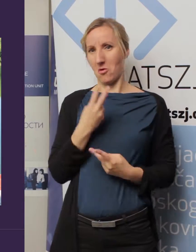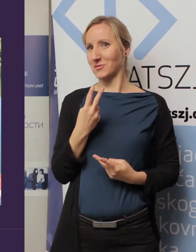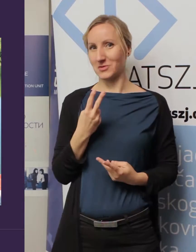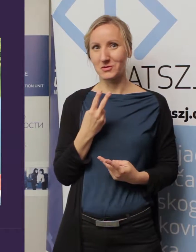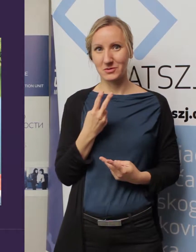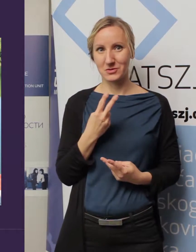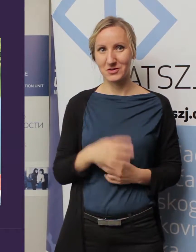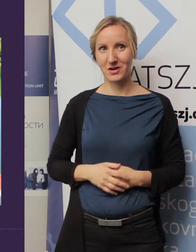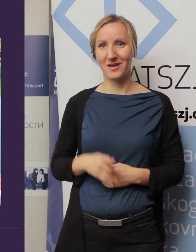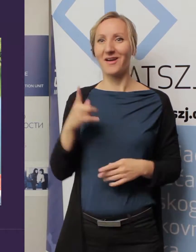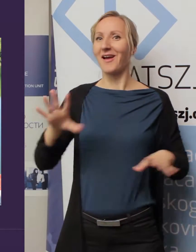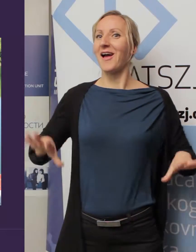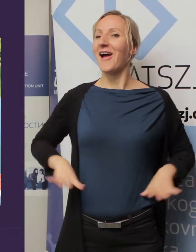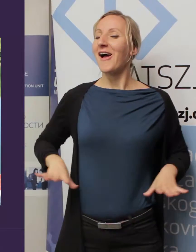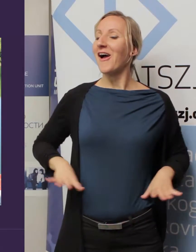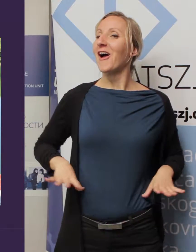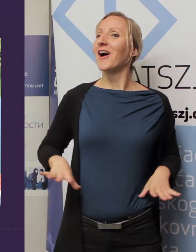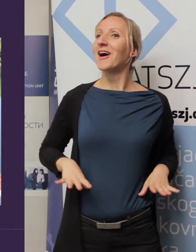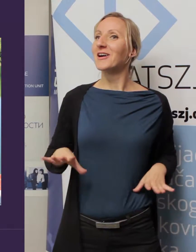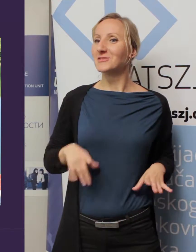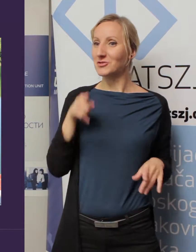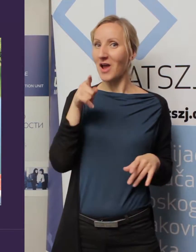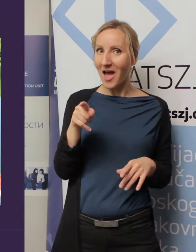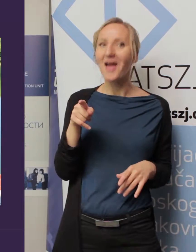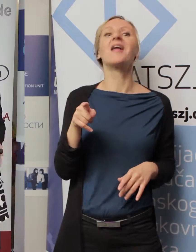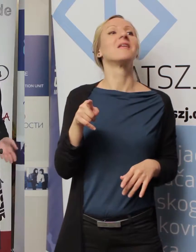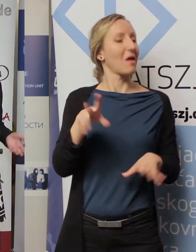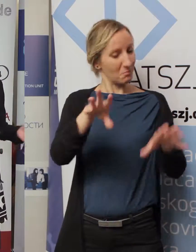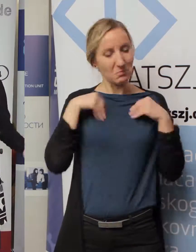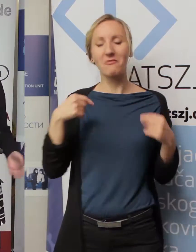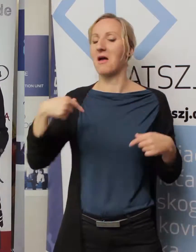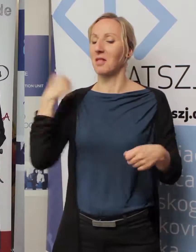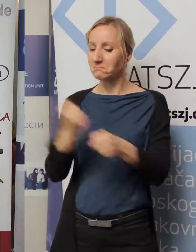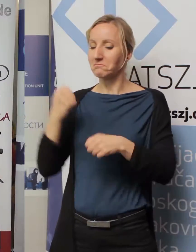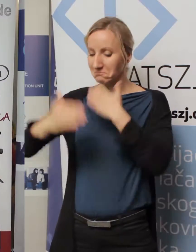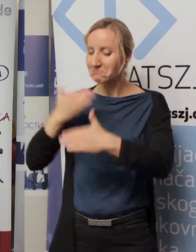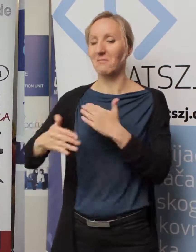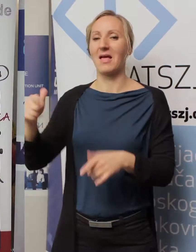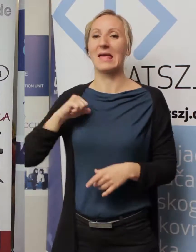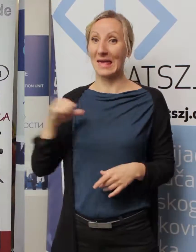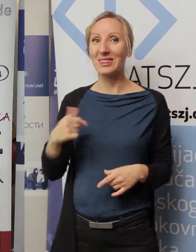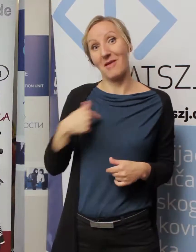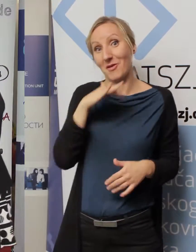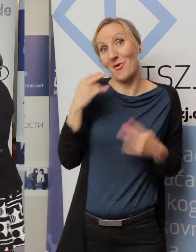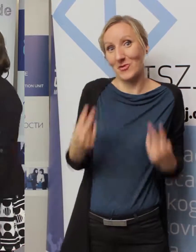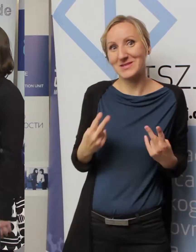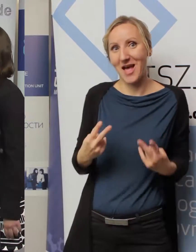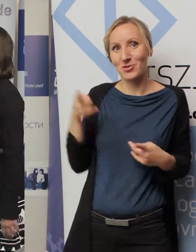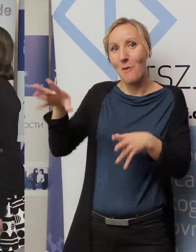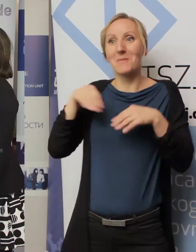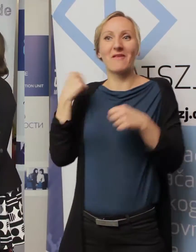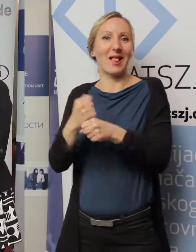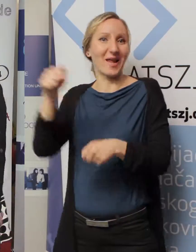možemo. I tako da je žena tada bila neko koja je pokrenula cijelu priču u Kikindi te godine i za mene mnogo to značila